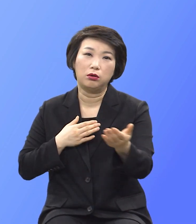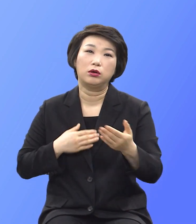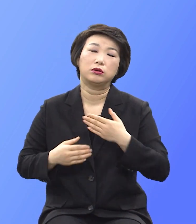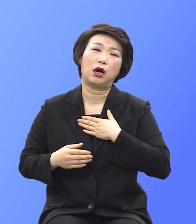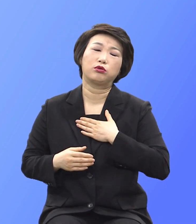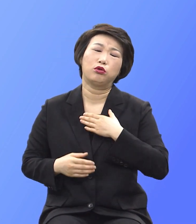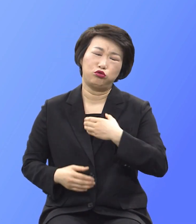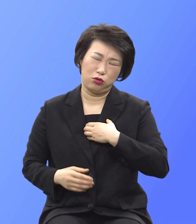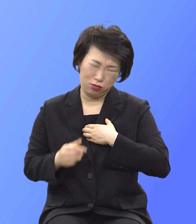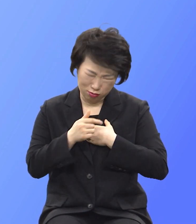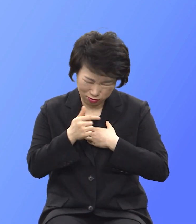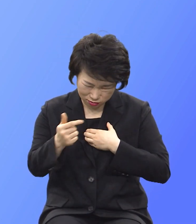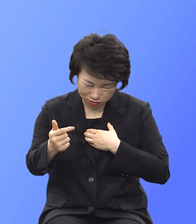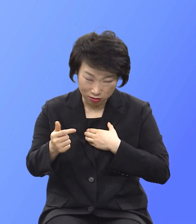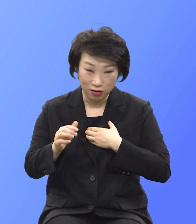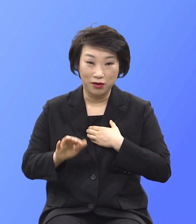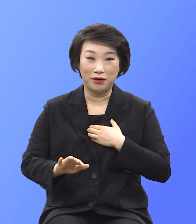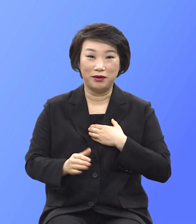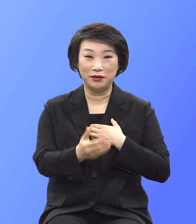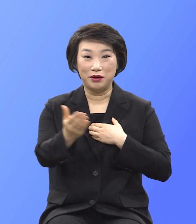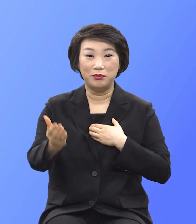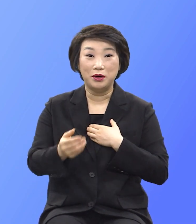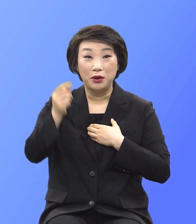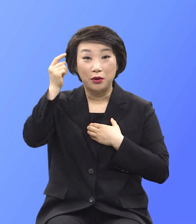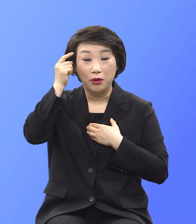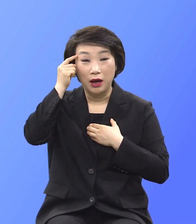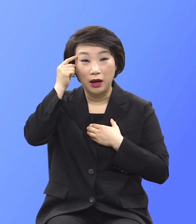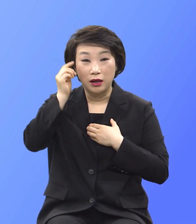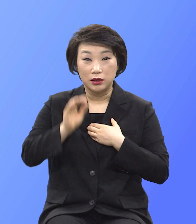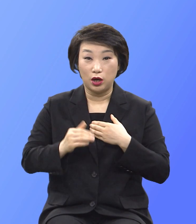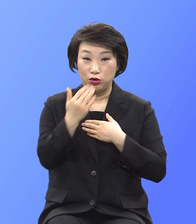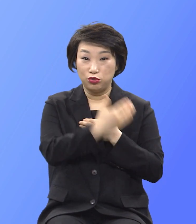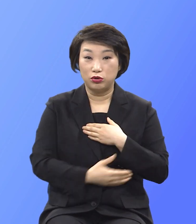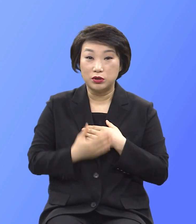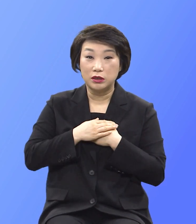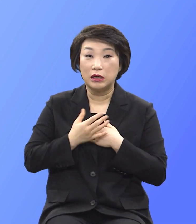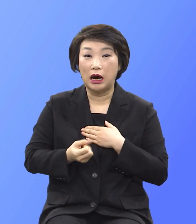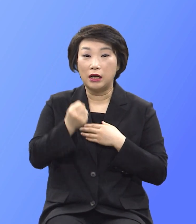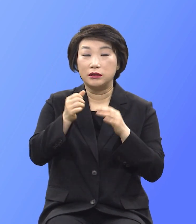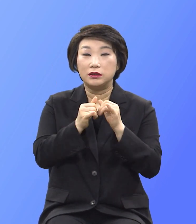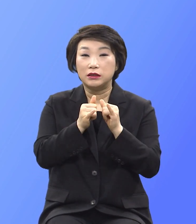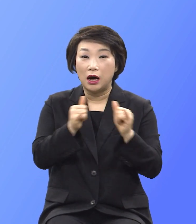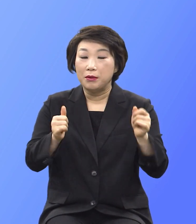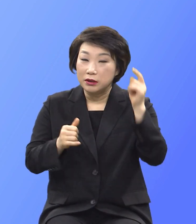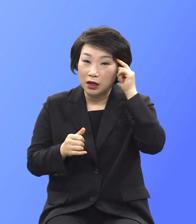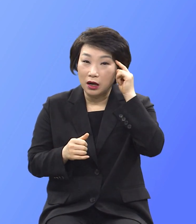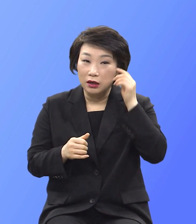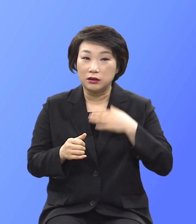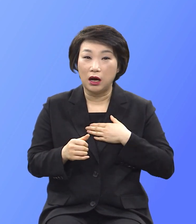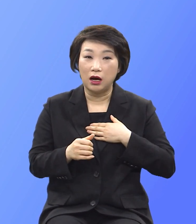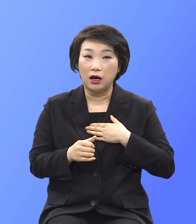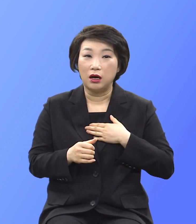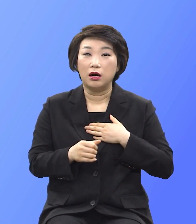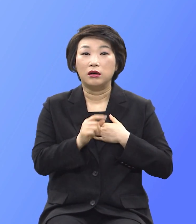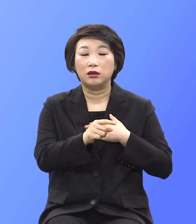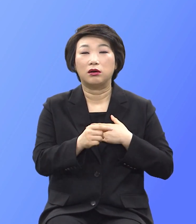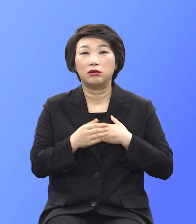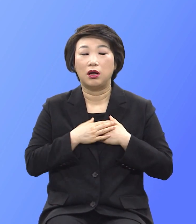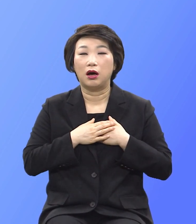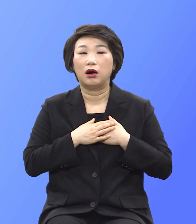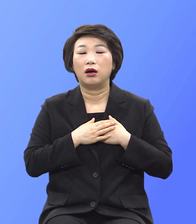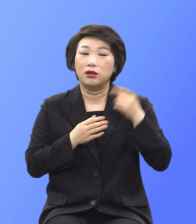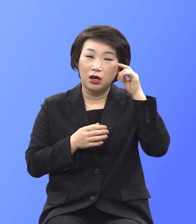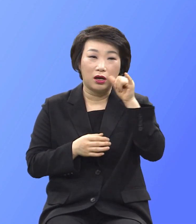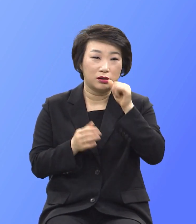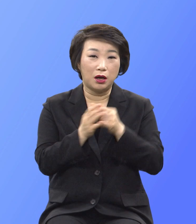나도 얼마든지 그럴 가망성이 있는 것은 육신이 가진 생각이 나와 함께 있지 않느냐 이 말이오.